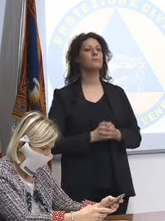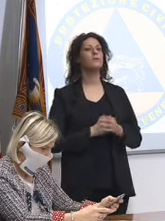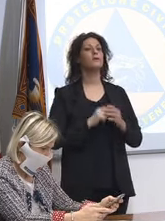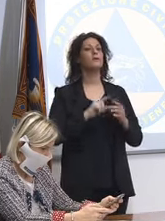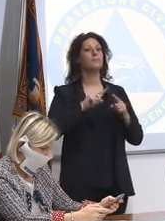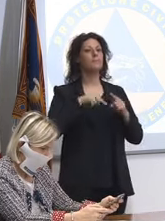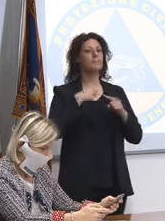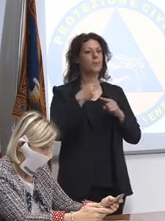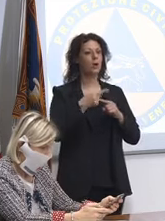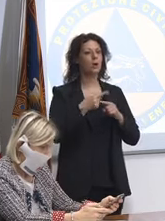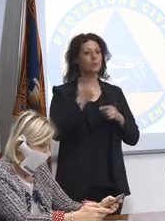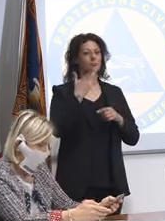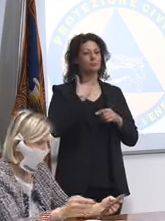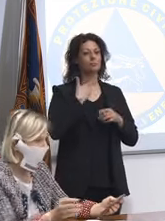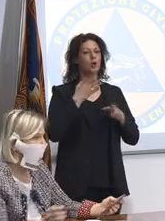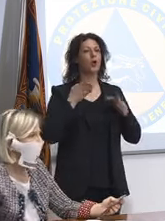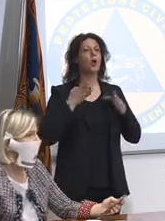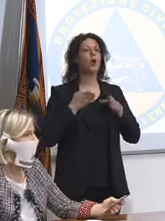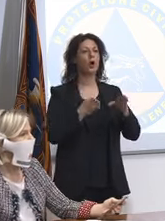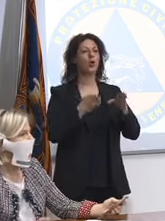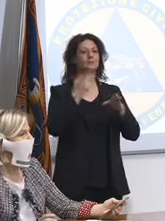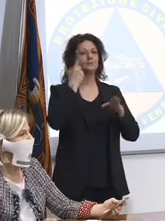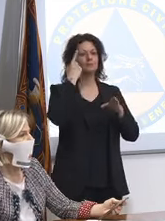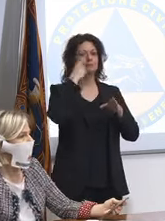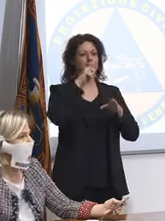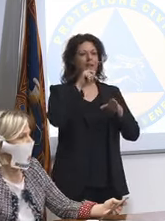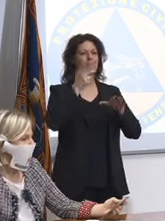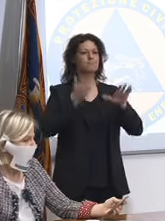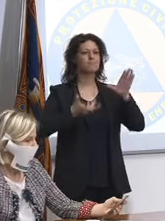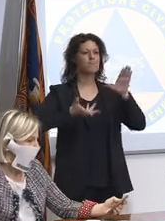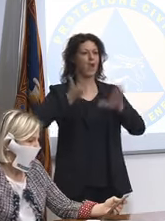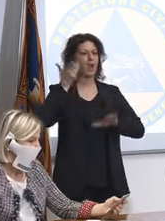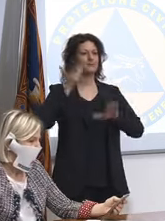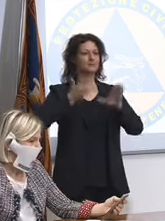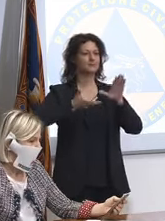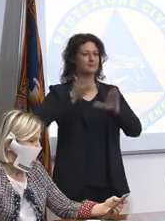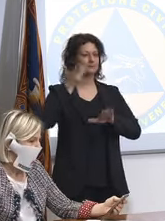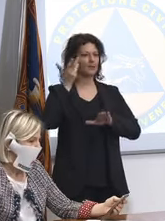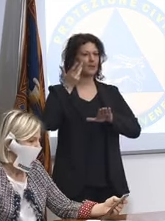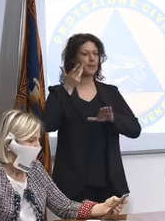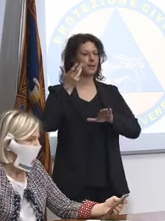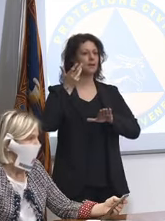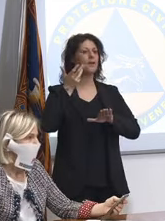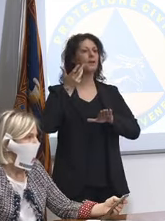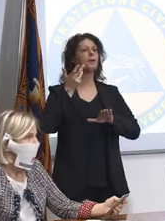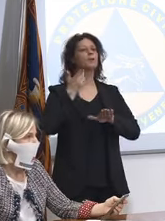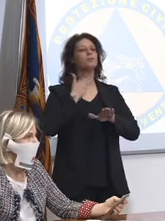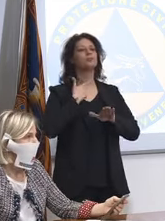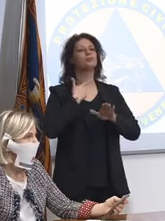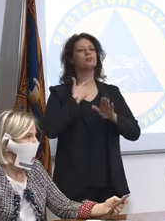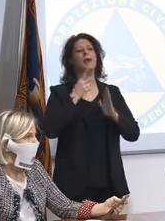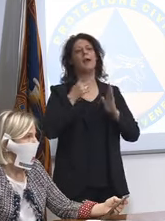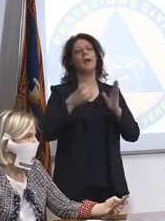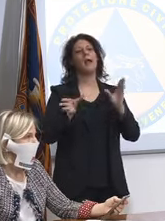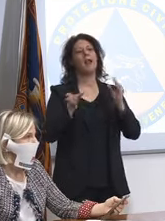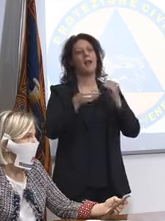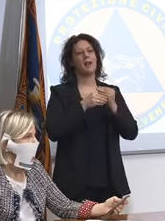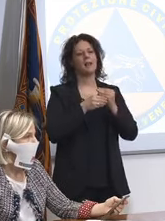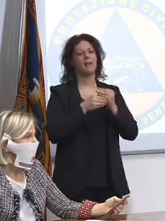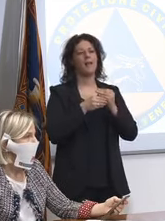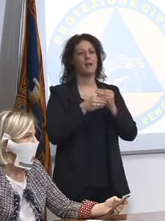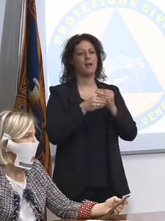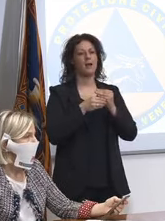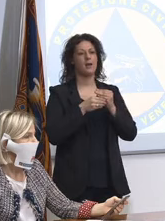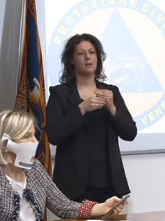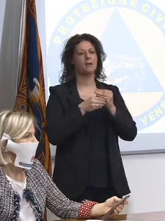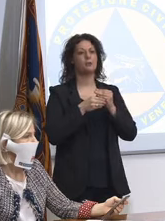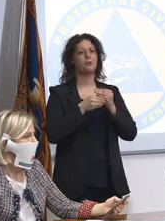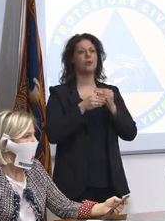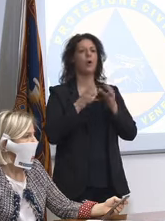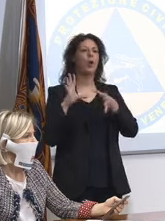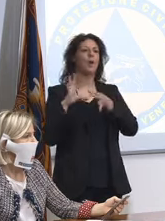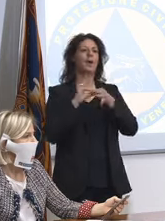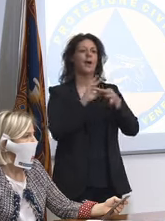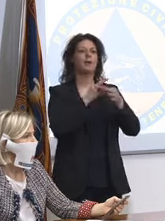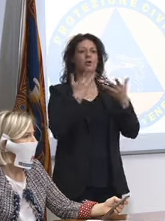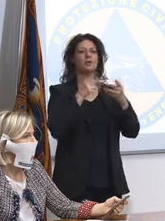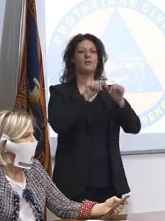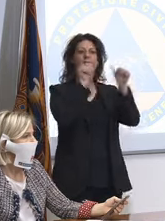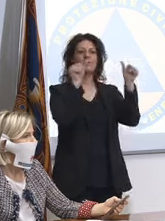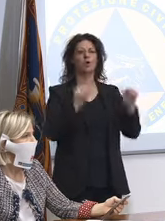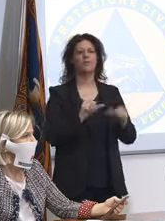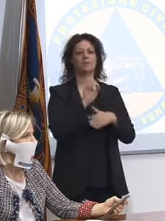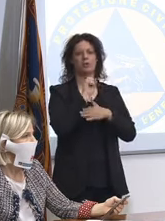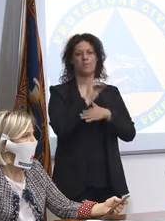rilascio di master si attengono alle disposizioni di cui la scheda relativa all'allegato della formazione professionale, è un